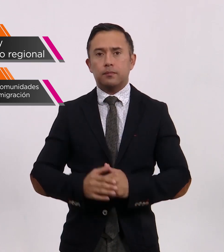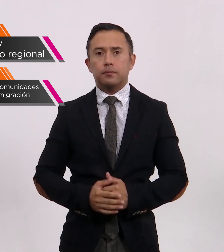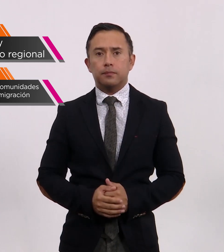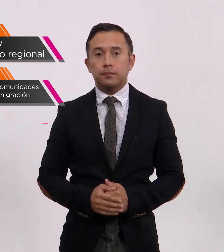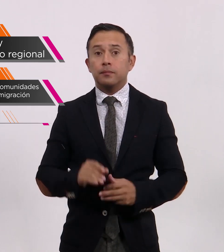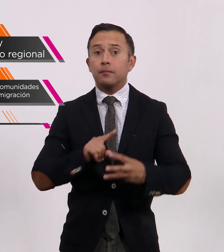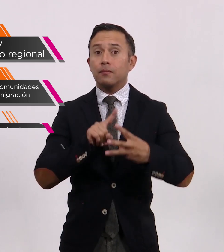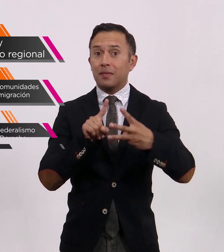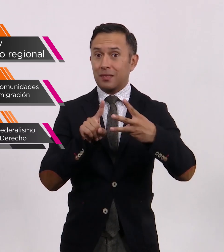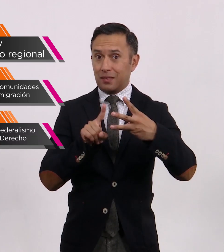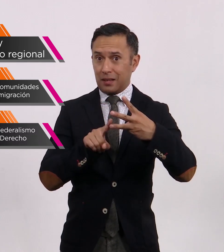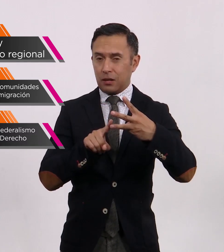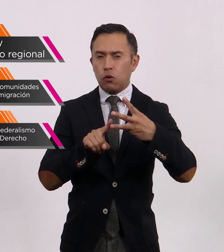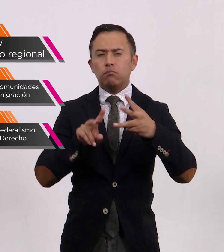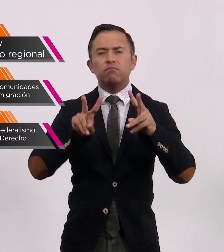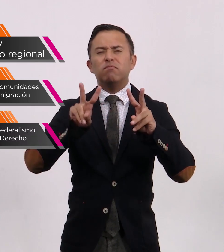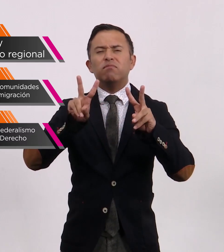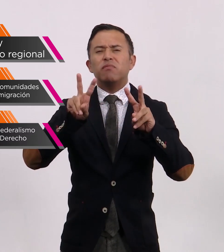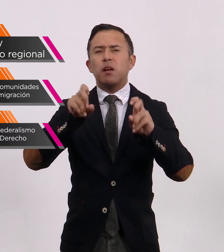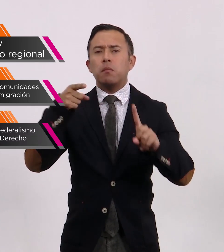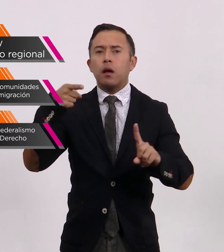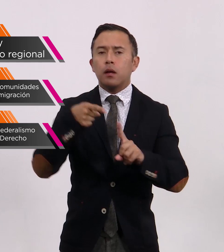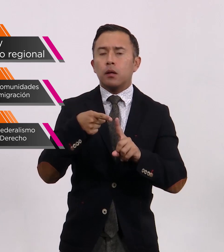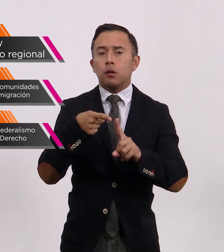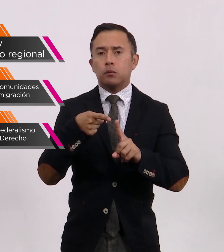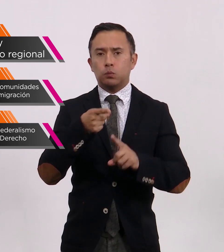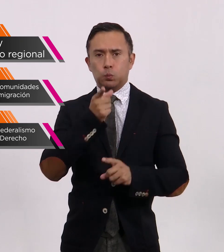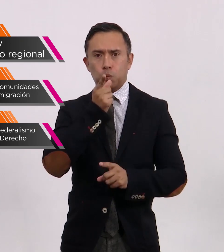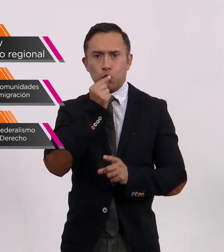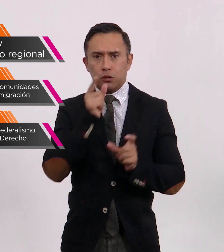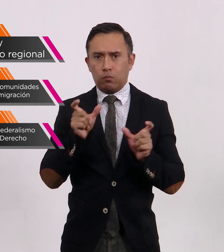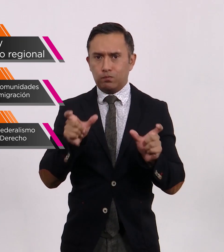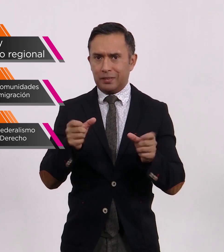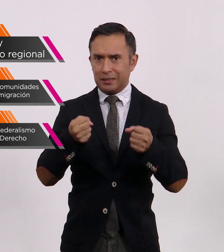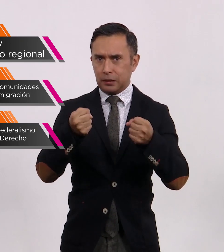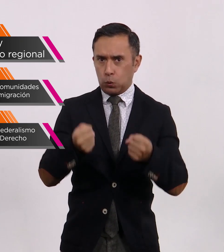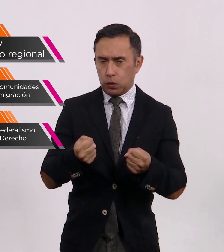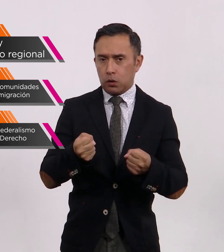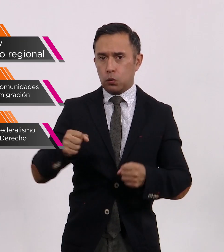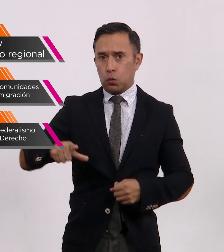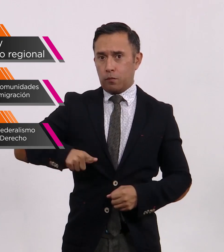y el tercero estará centrado en seguridad federalismo y estado de derecho